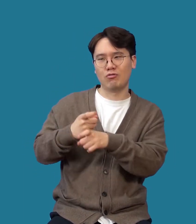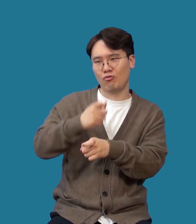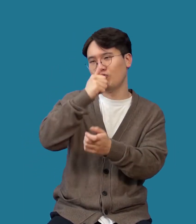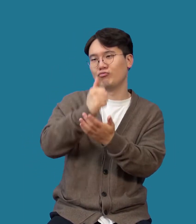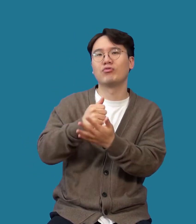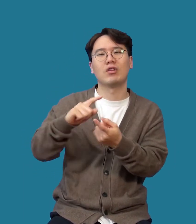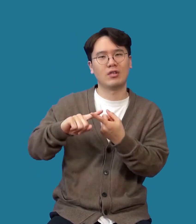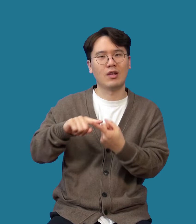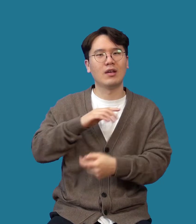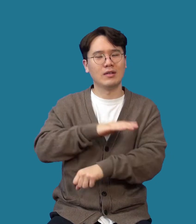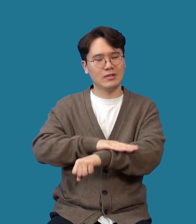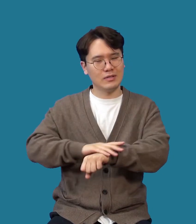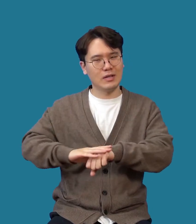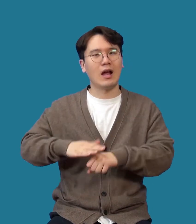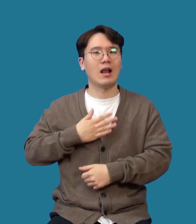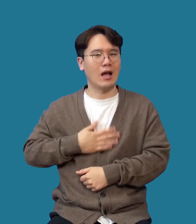합니다.